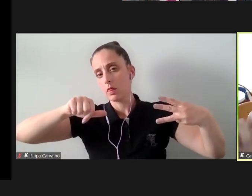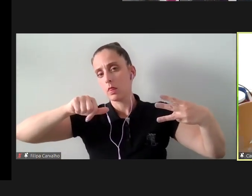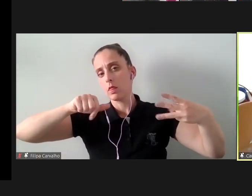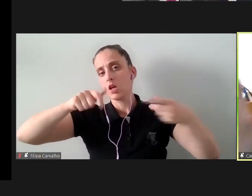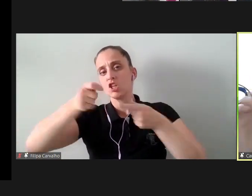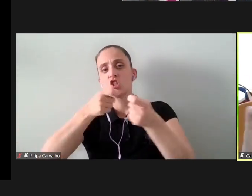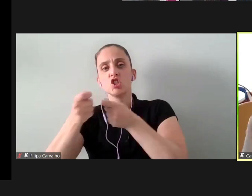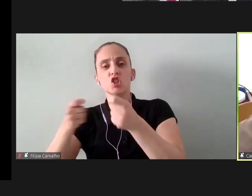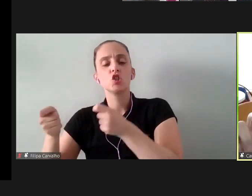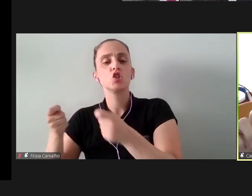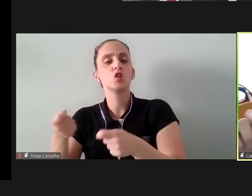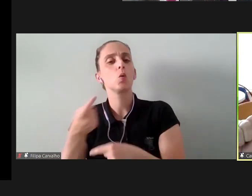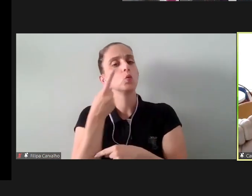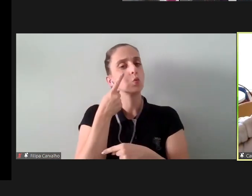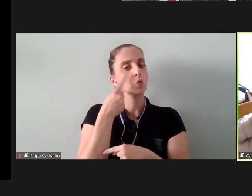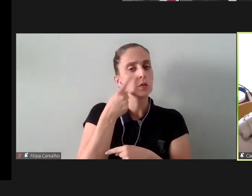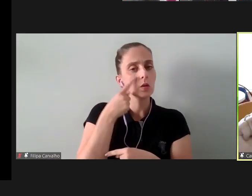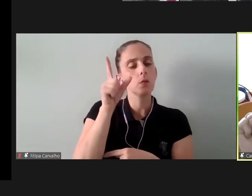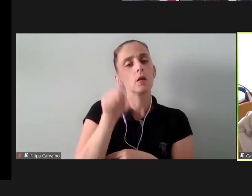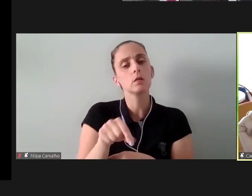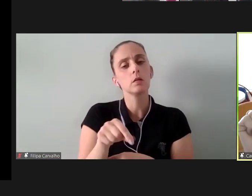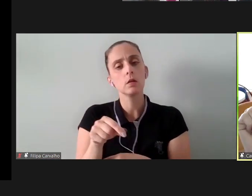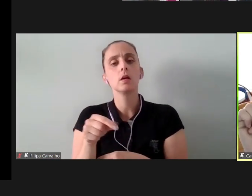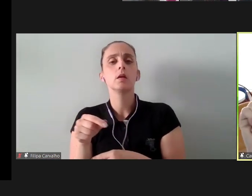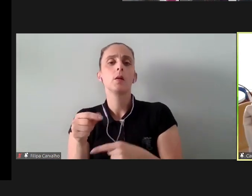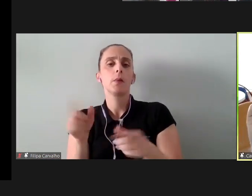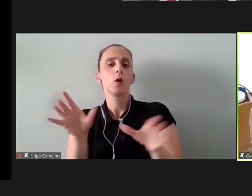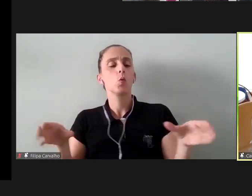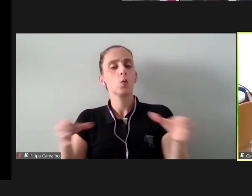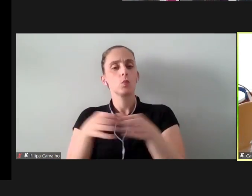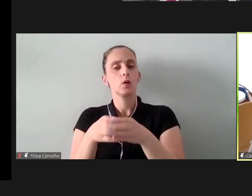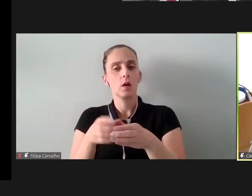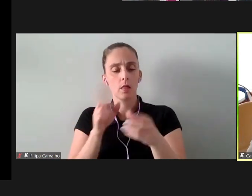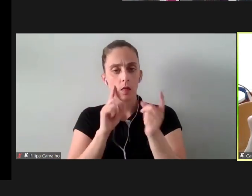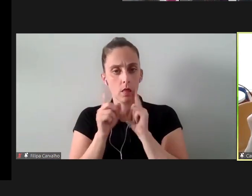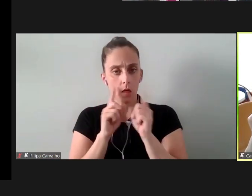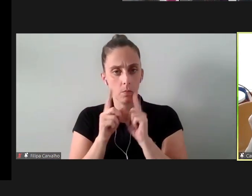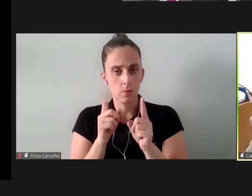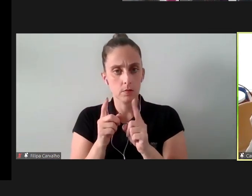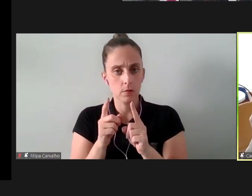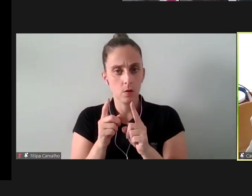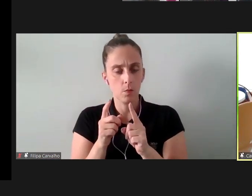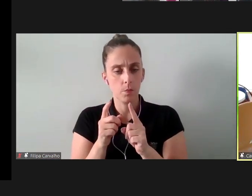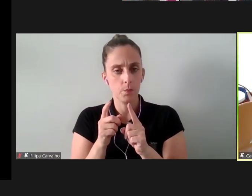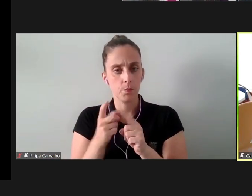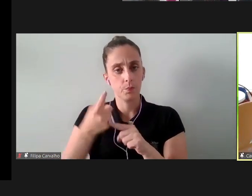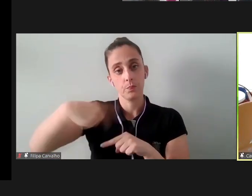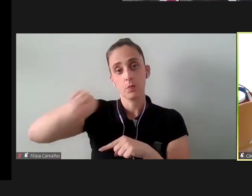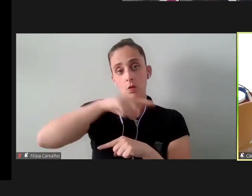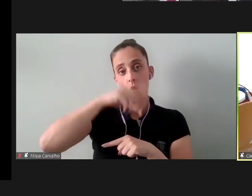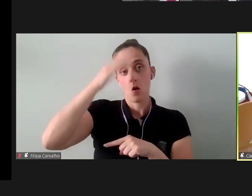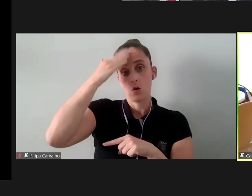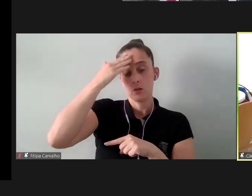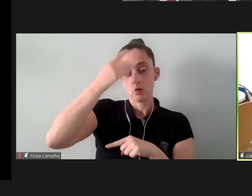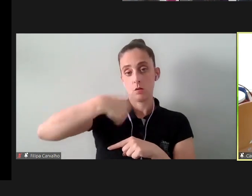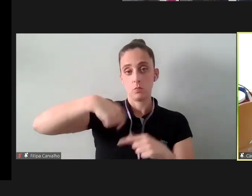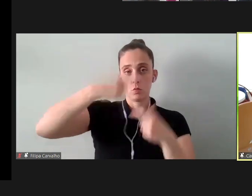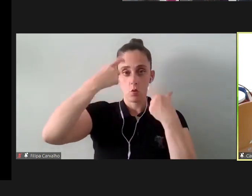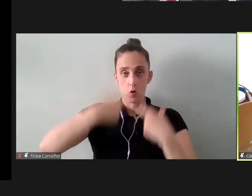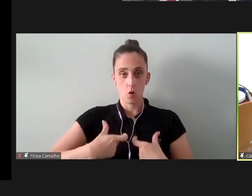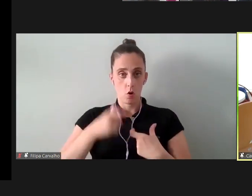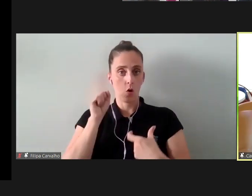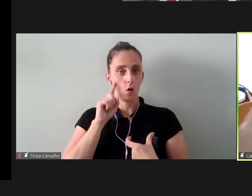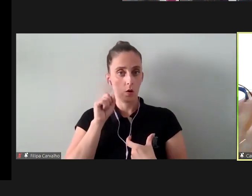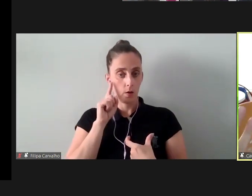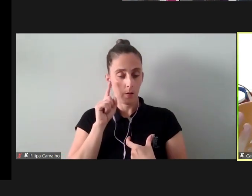do conhecimento e animação de comunidade. A gente entende que nós temos um papel